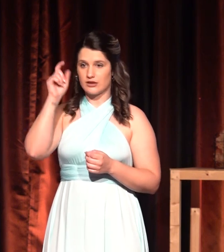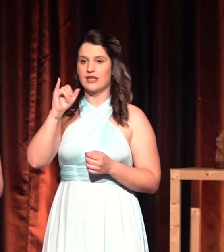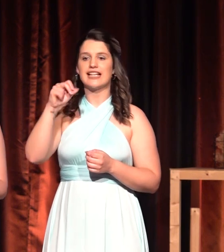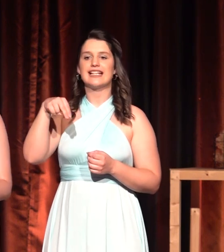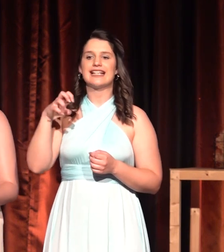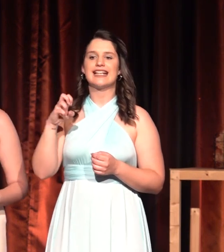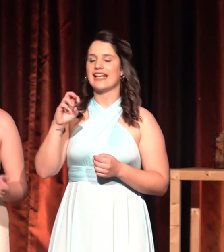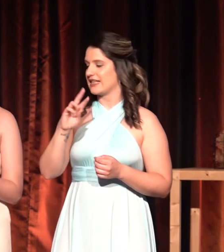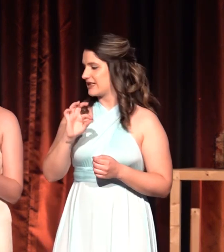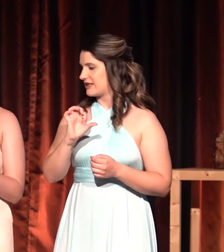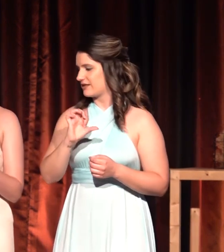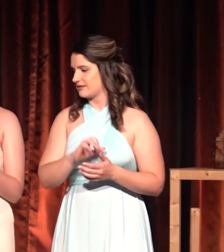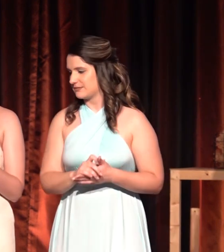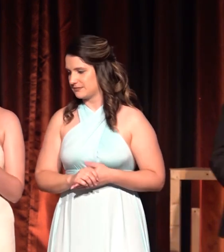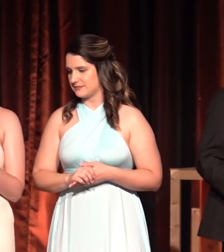Farga.